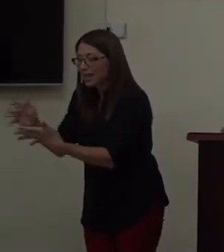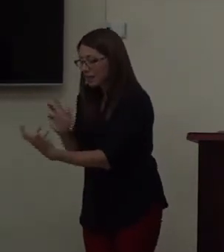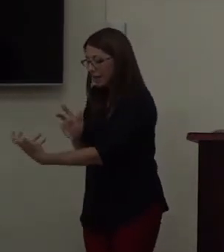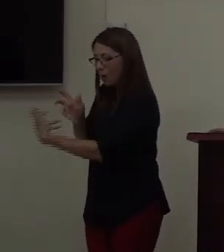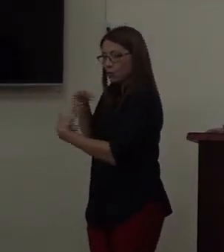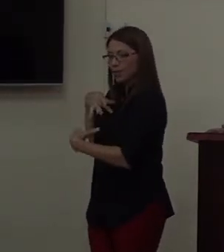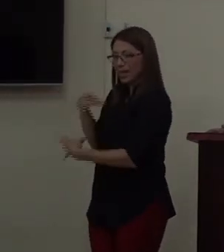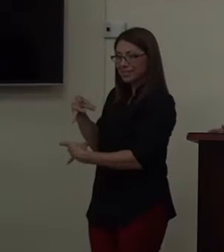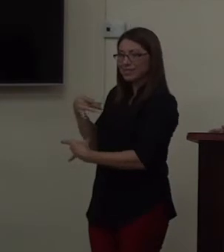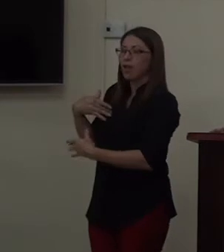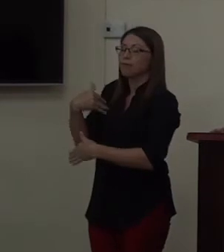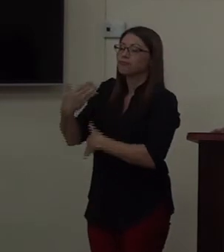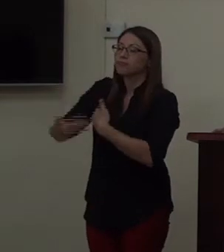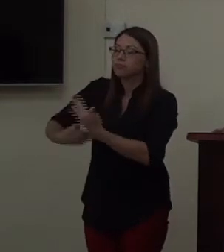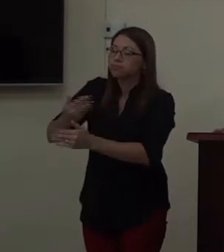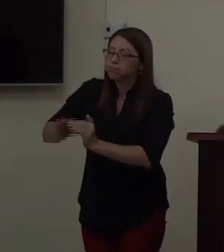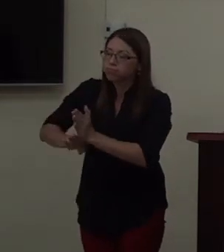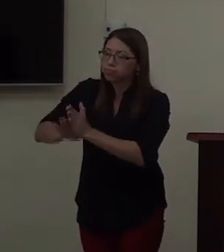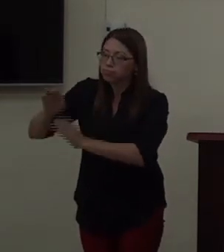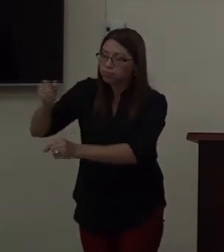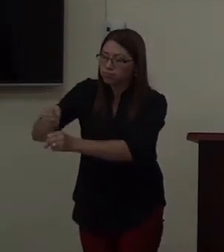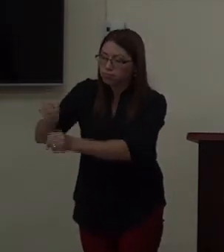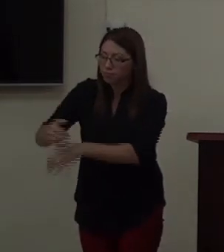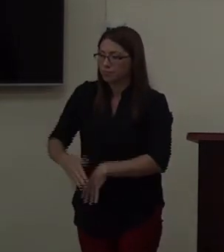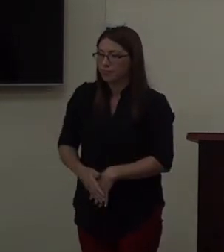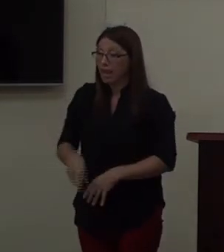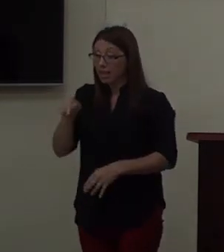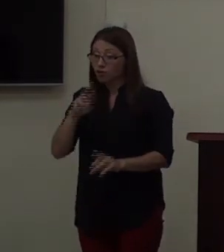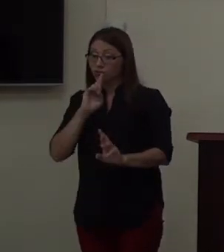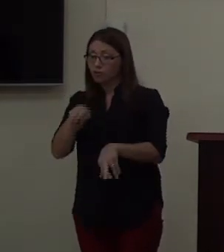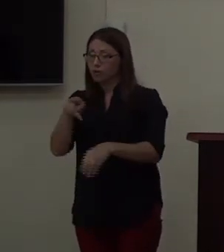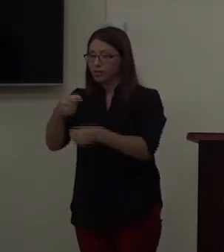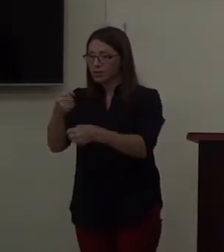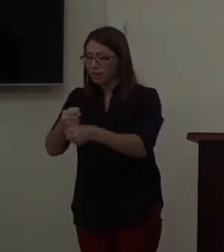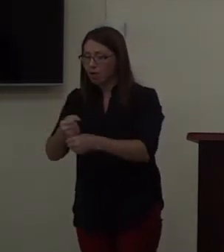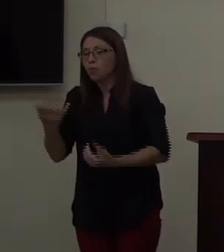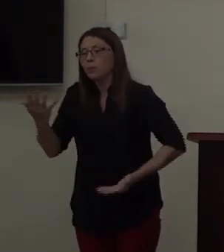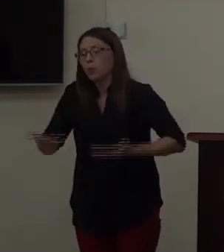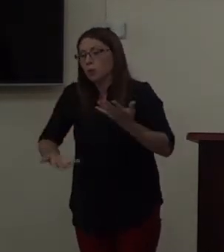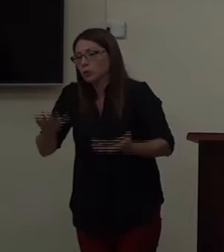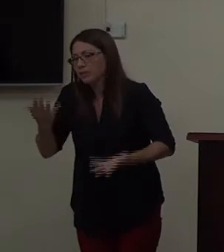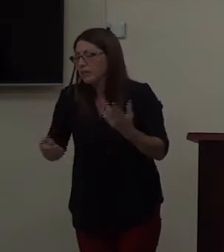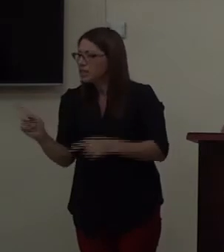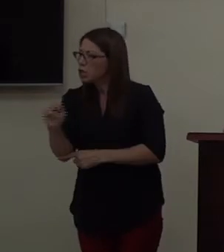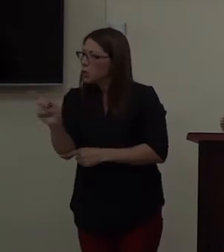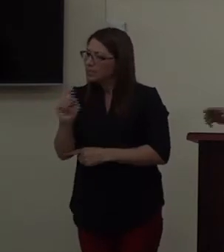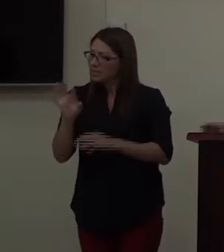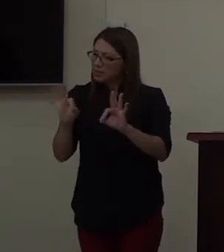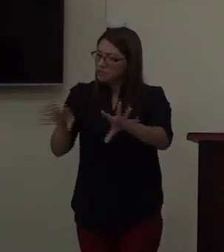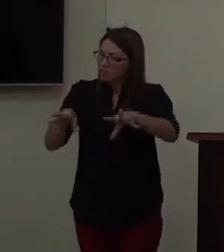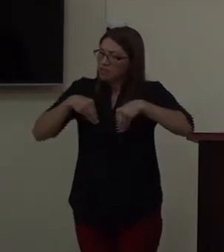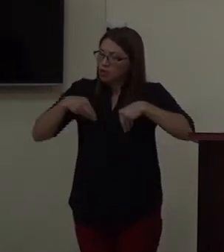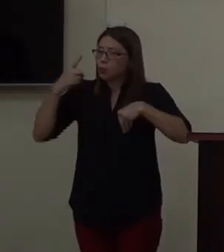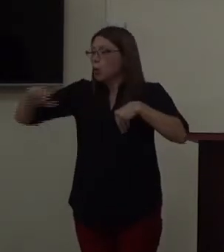¿verdad? El trabajo avanza. Y que claro, los resultados de ese trabajo posiblemente no van a ser tan bien recibidos por